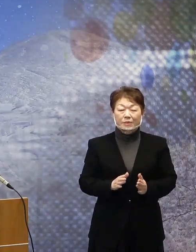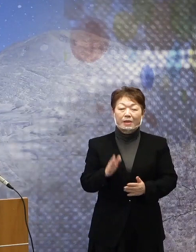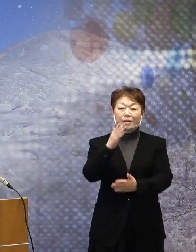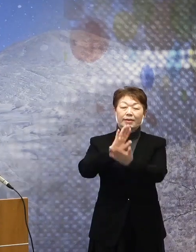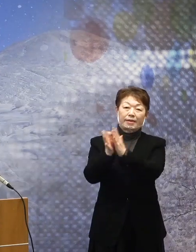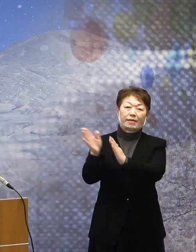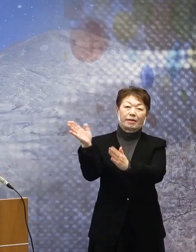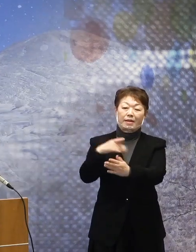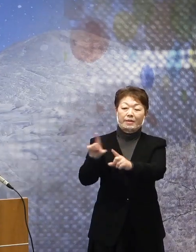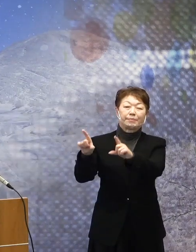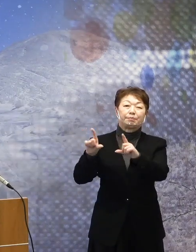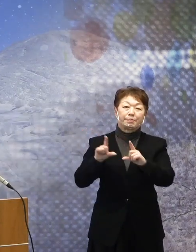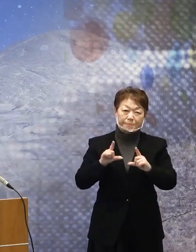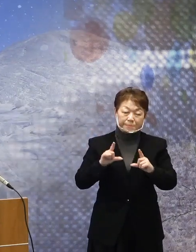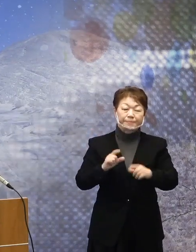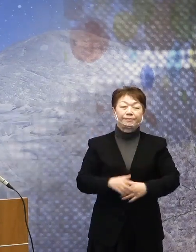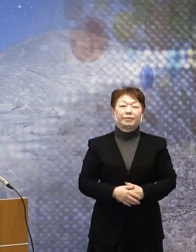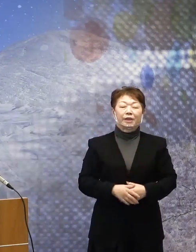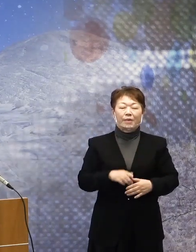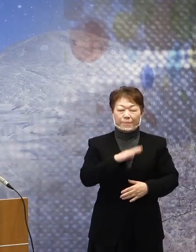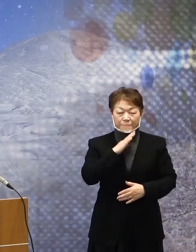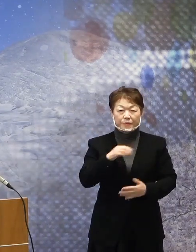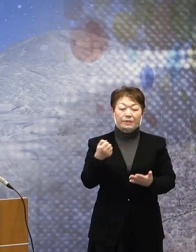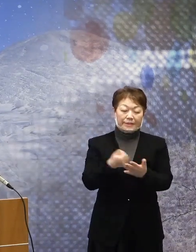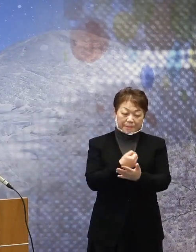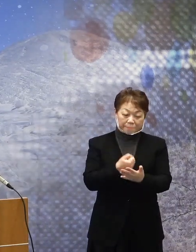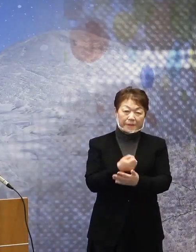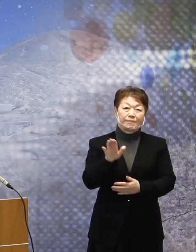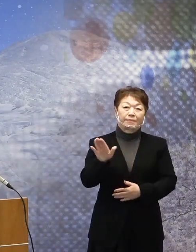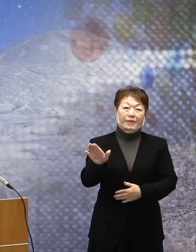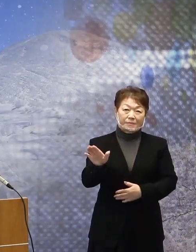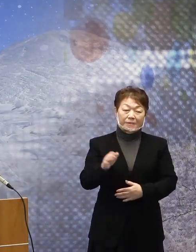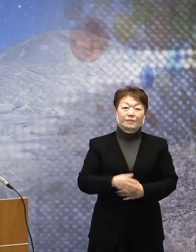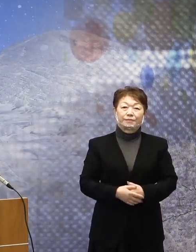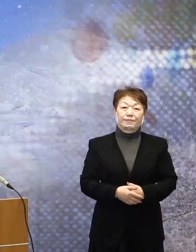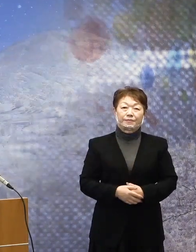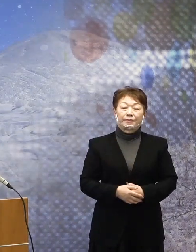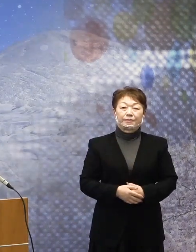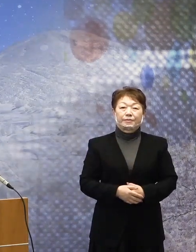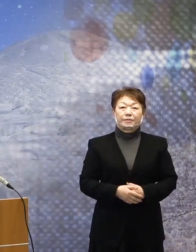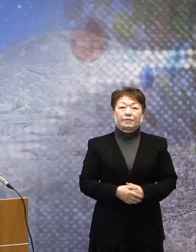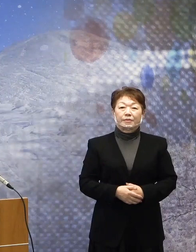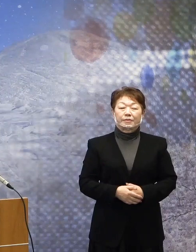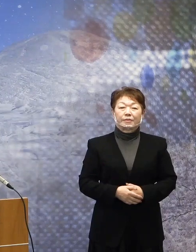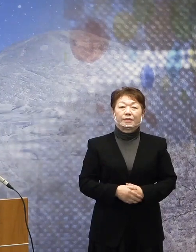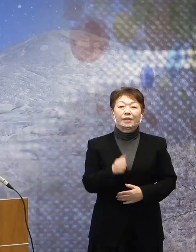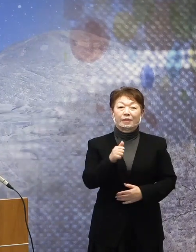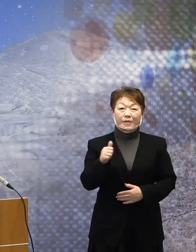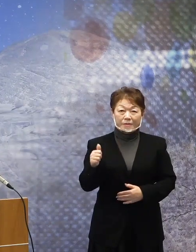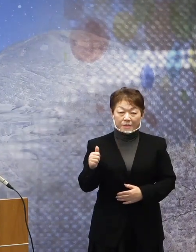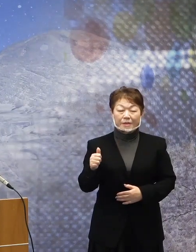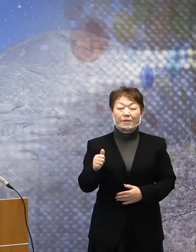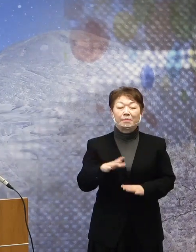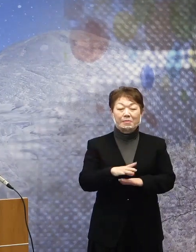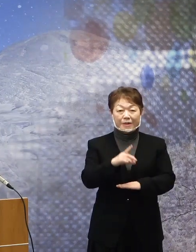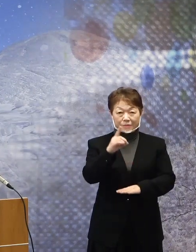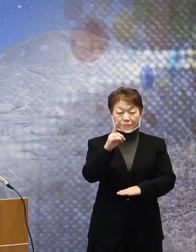たところであり、大変残念に思っておる次第であります。ただ我々ま